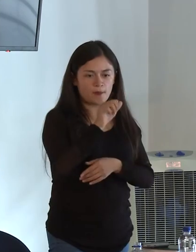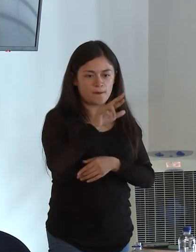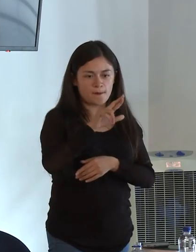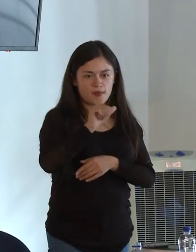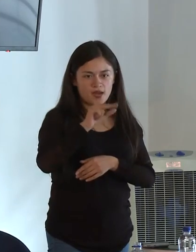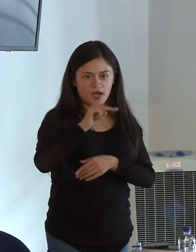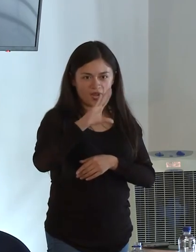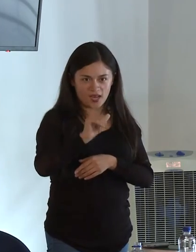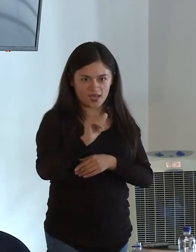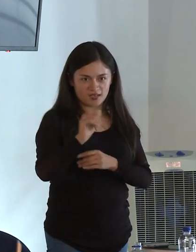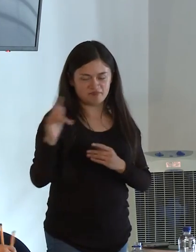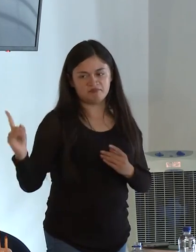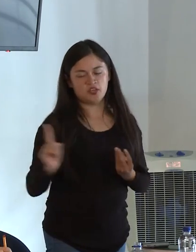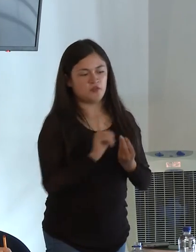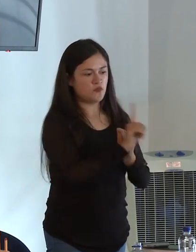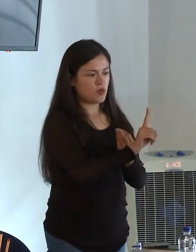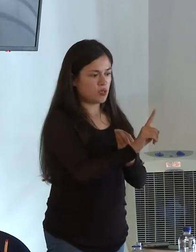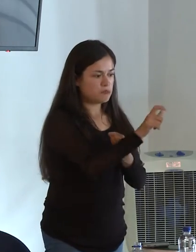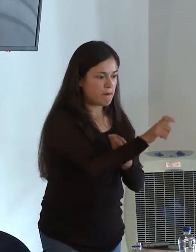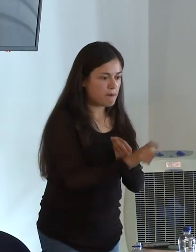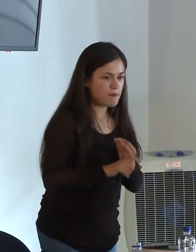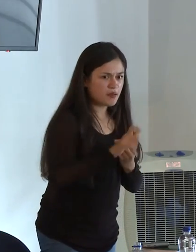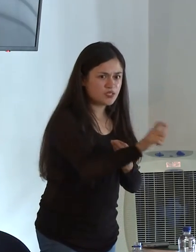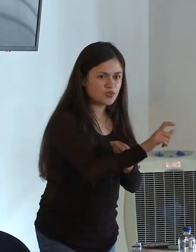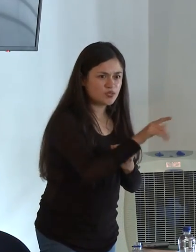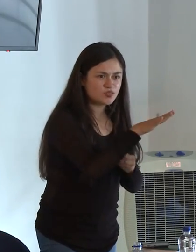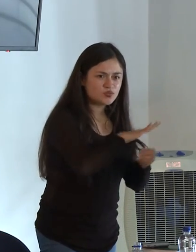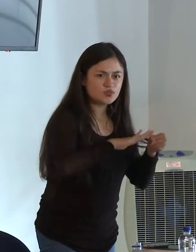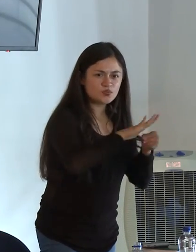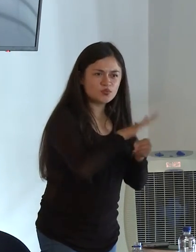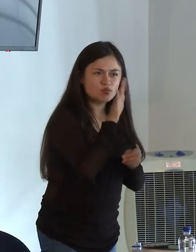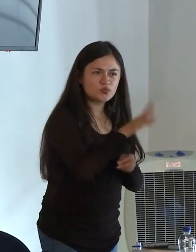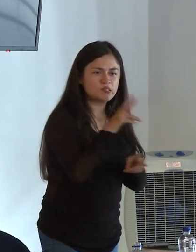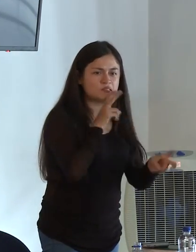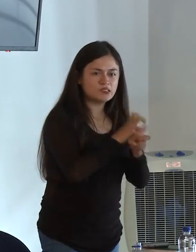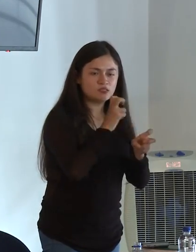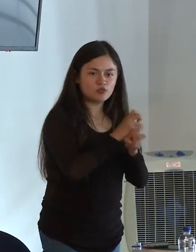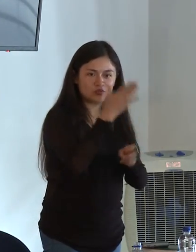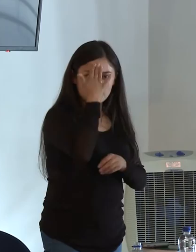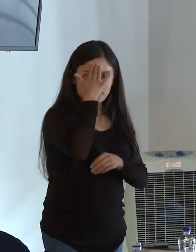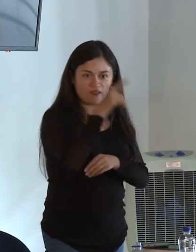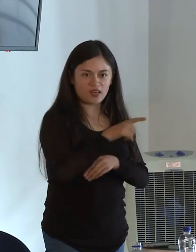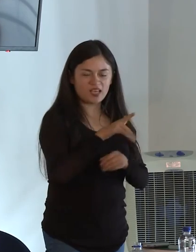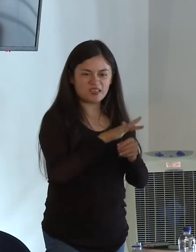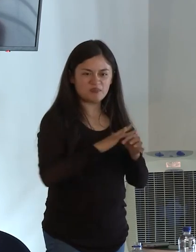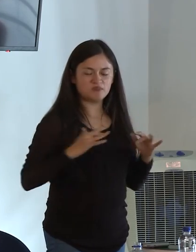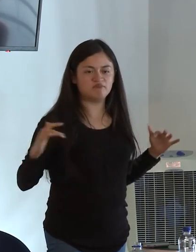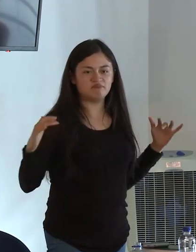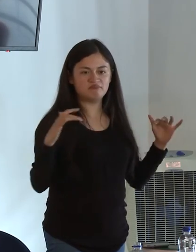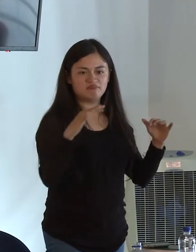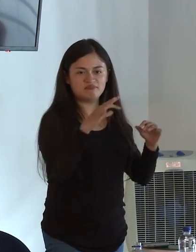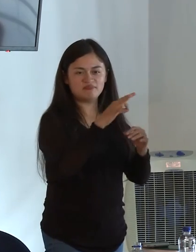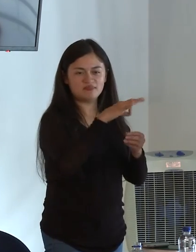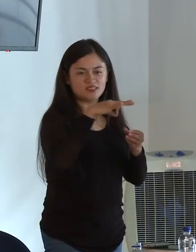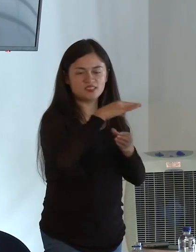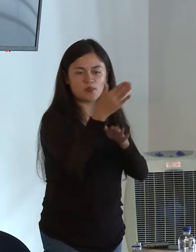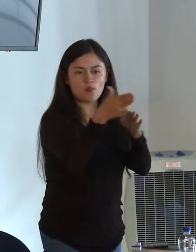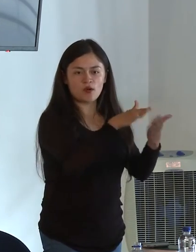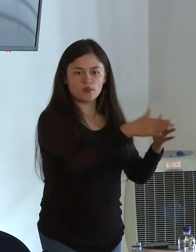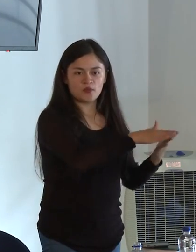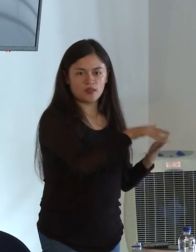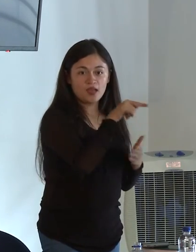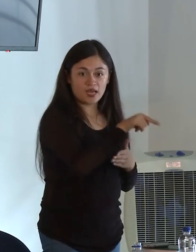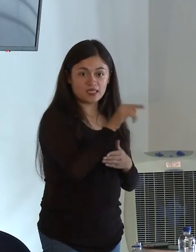en la situación álgida, ustedes saben que por allá pasó la muerte así espantosa. Les tocó vivir